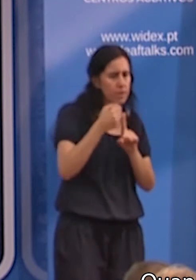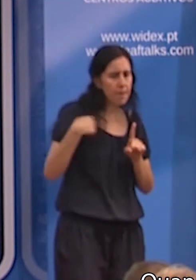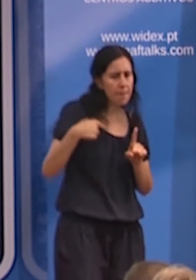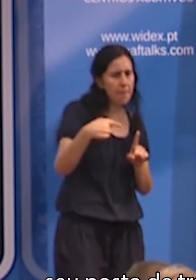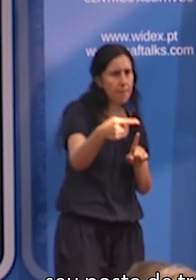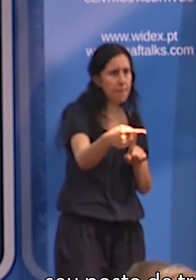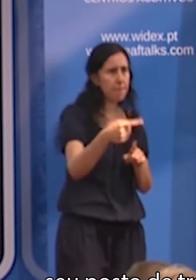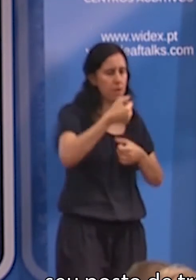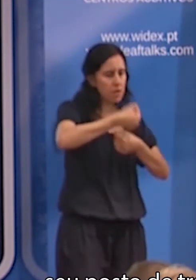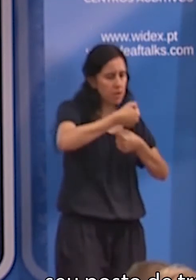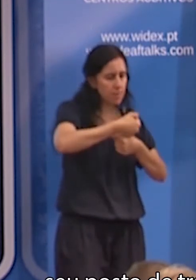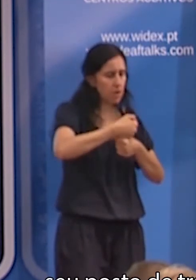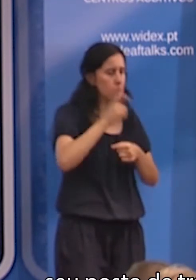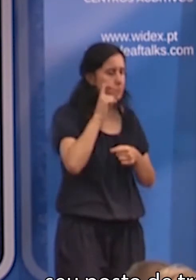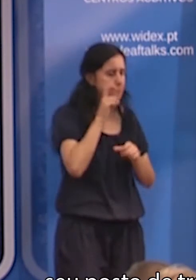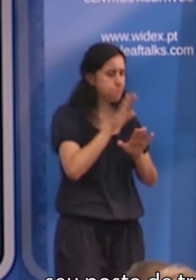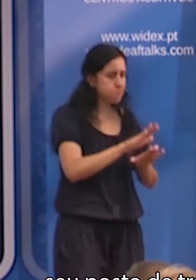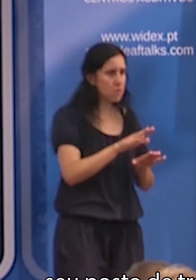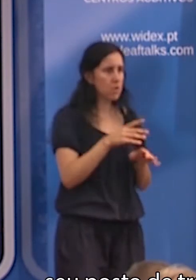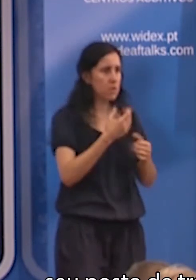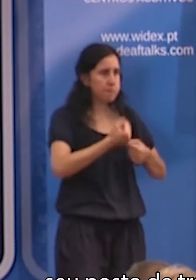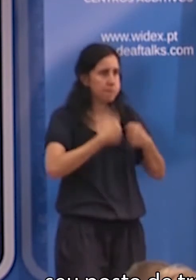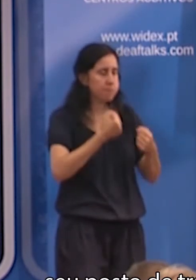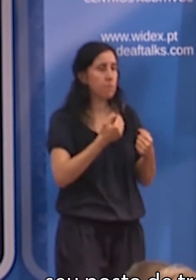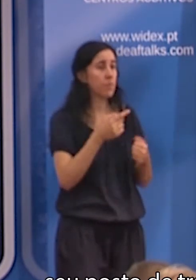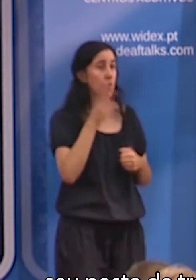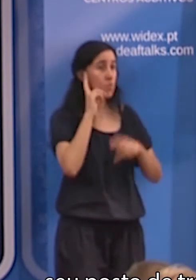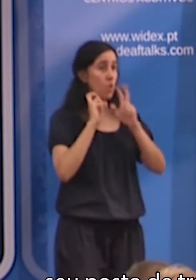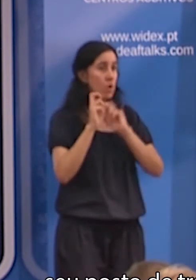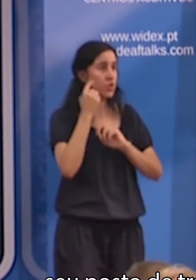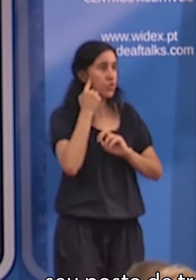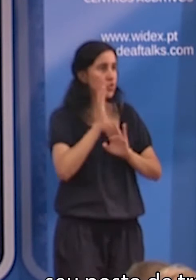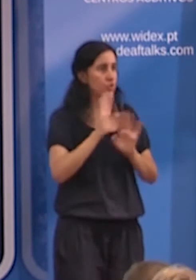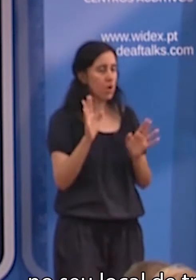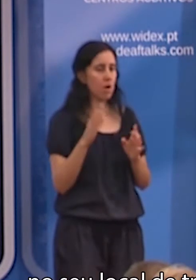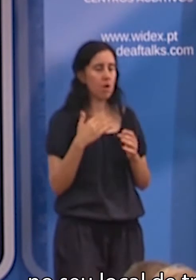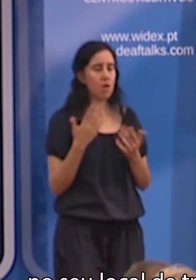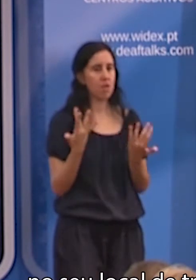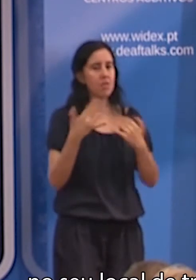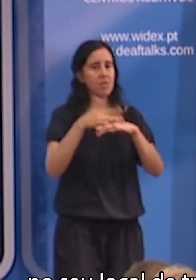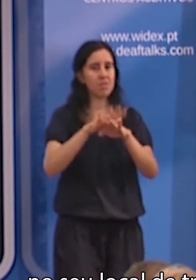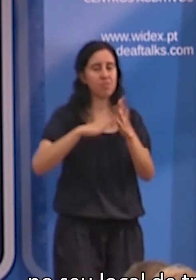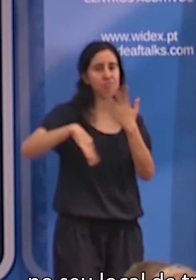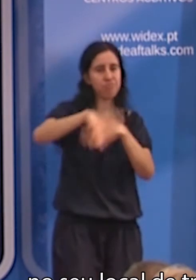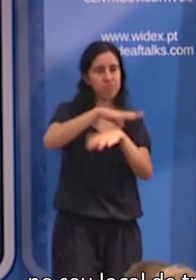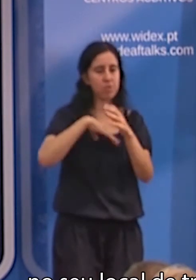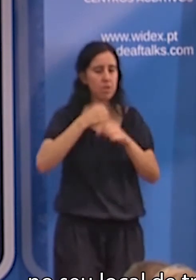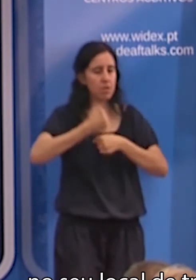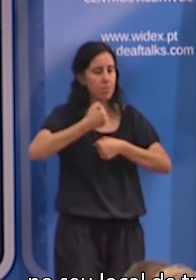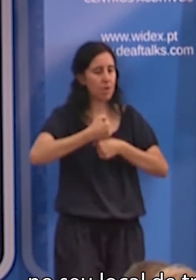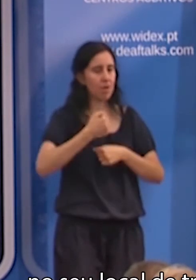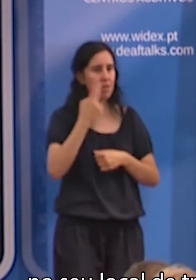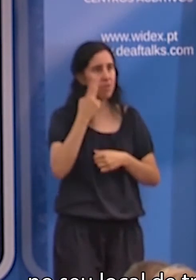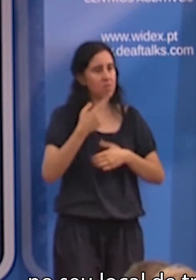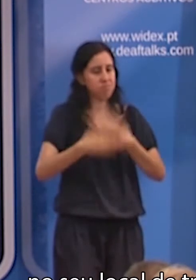pela manutenção do seu posto de trabalho e que não conseguem e que quando passam a ouvir passam a integrar-se no seu local de trabalho, passam a ter outro gosto pela